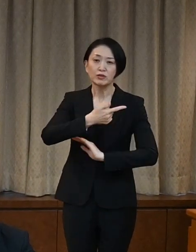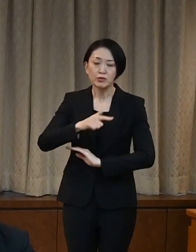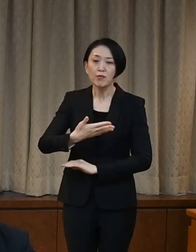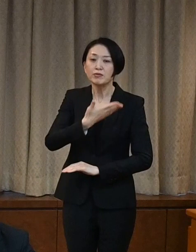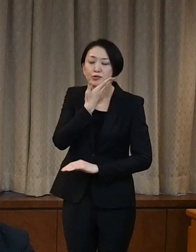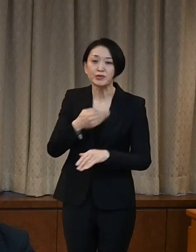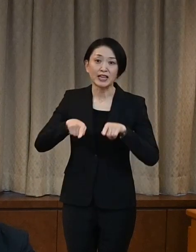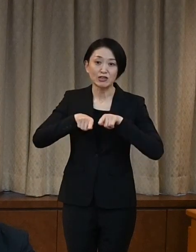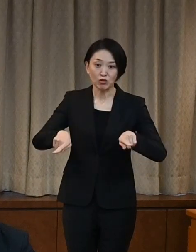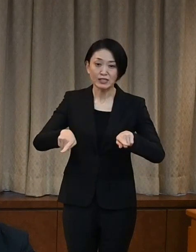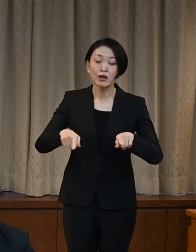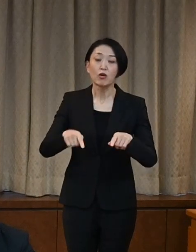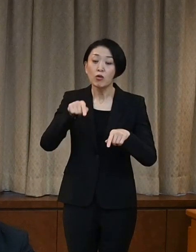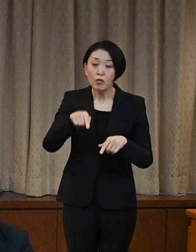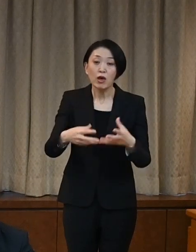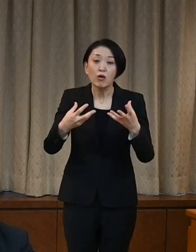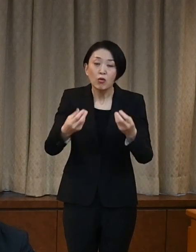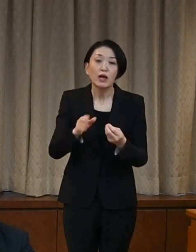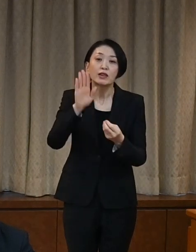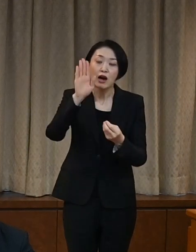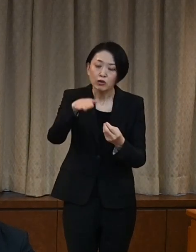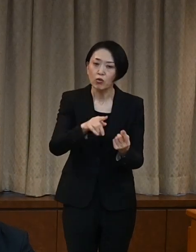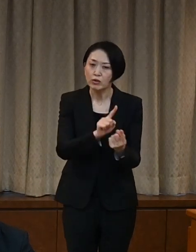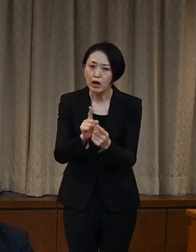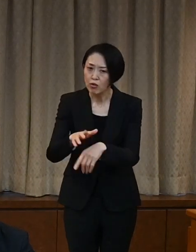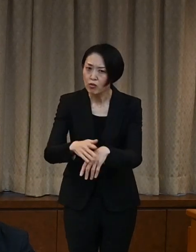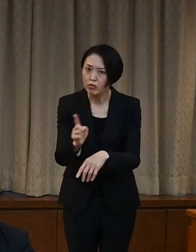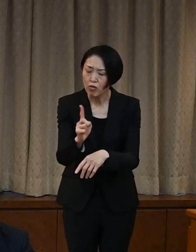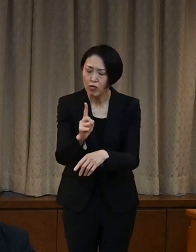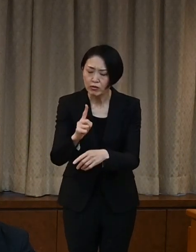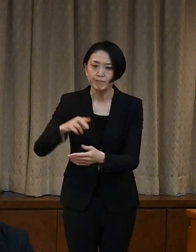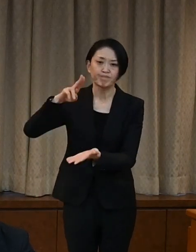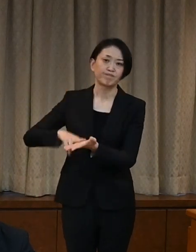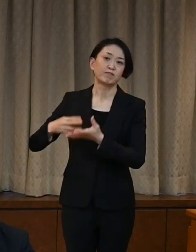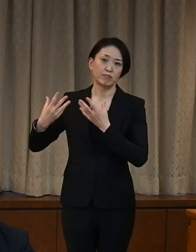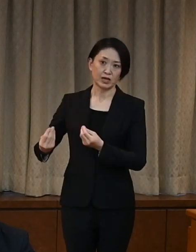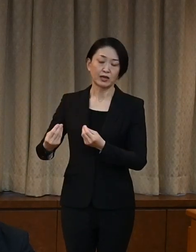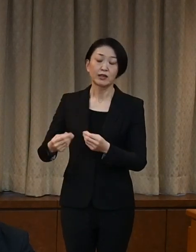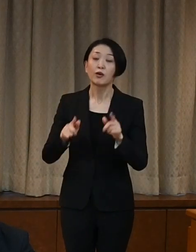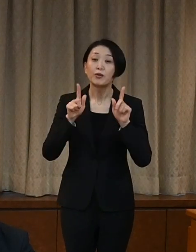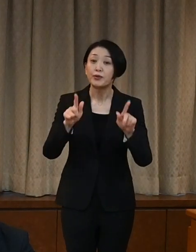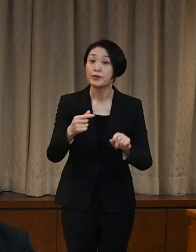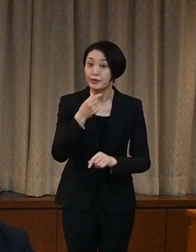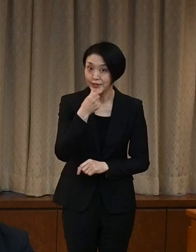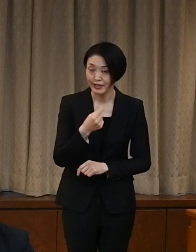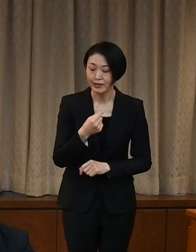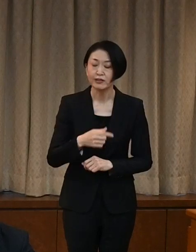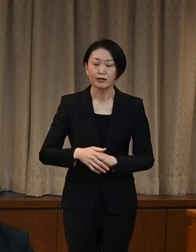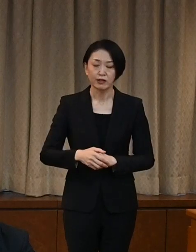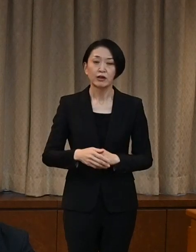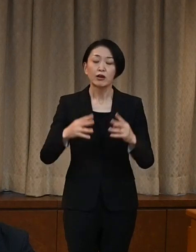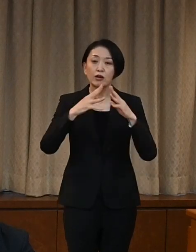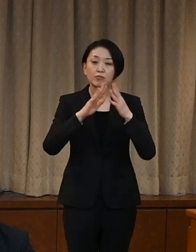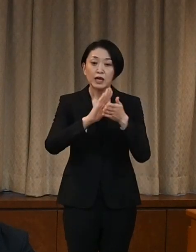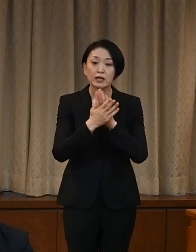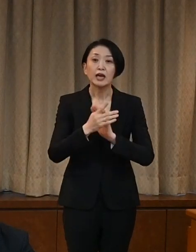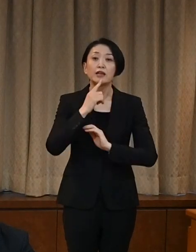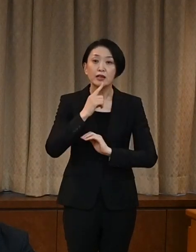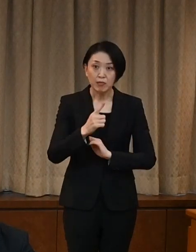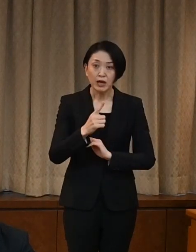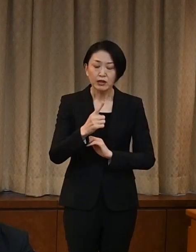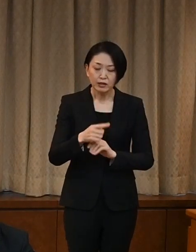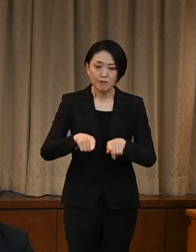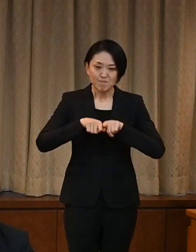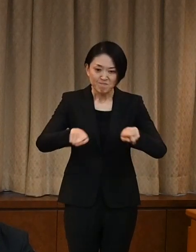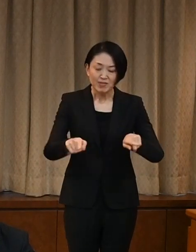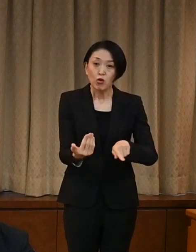定いたしましたのでその概要についてご紹介をしたいと思います。本県では重点措置適用前から仙台市と共同